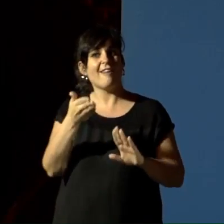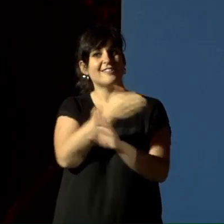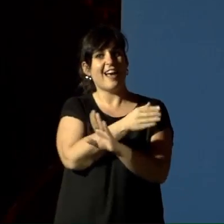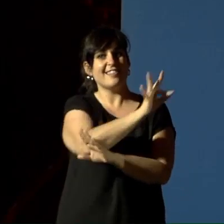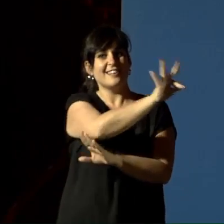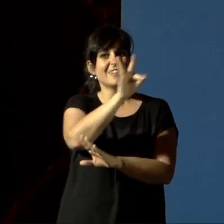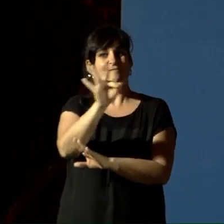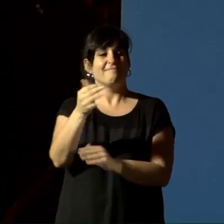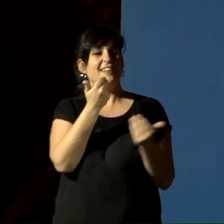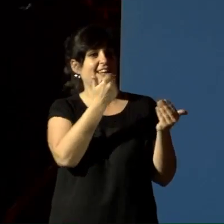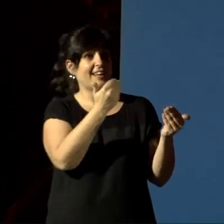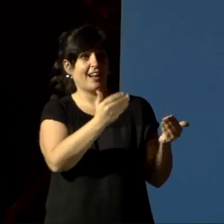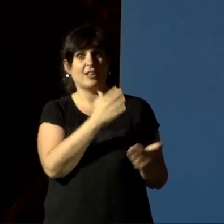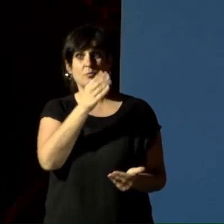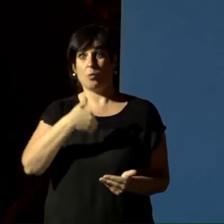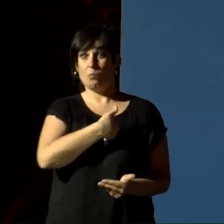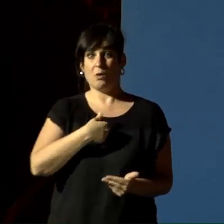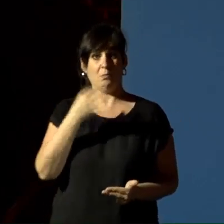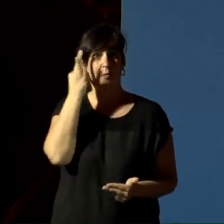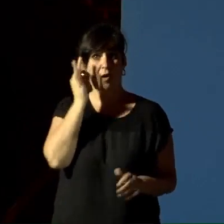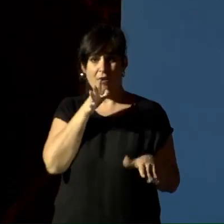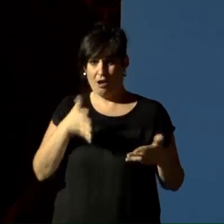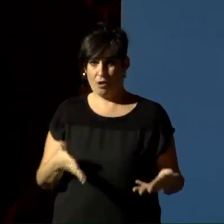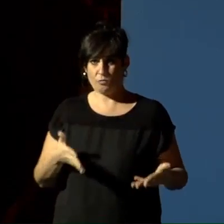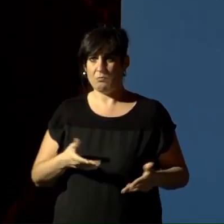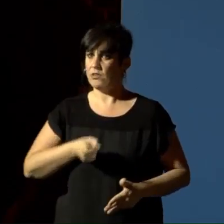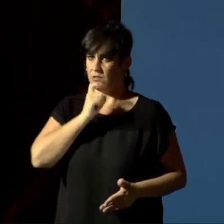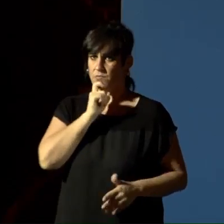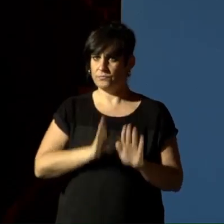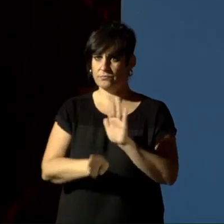porque ser muller aínda hoxe segue sendo moi difícil.